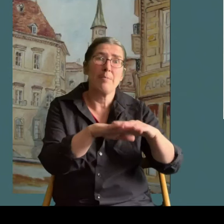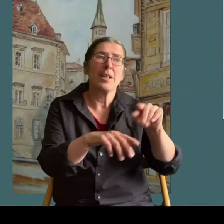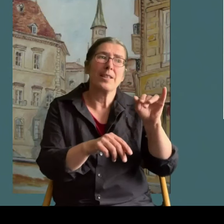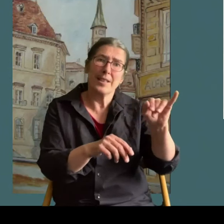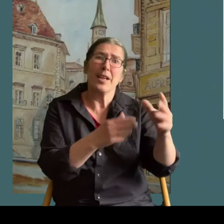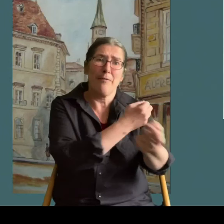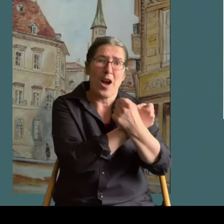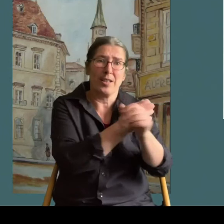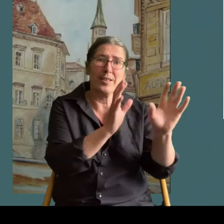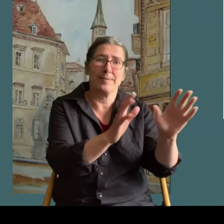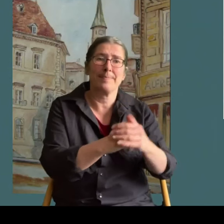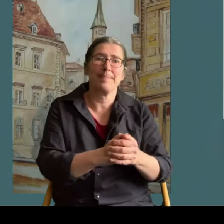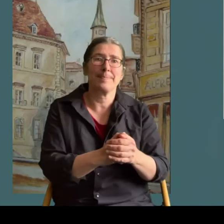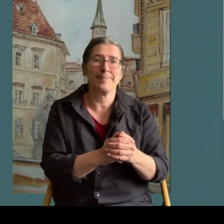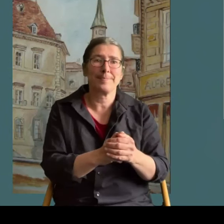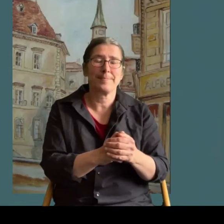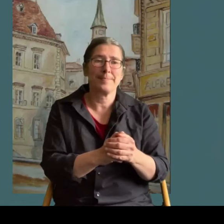Kollwitz heißt Die Gefangenen.